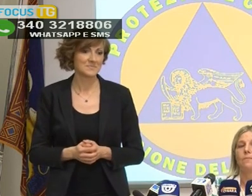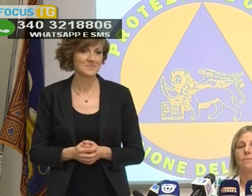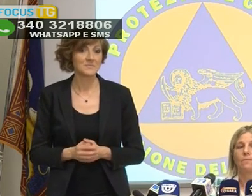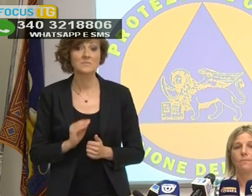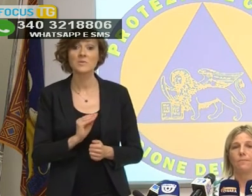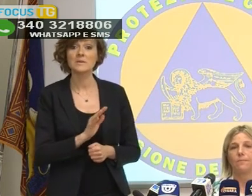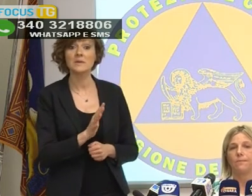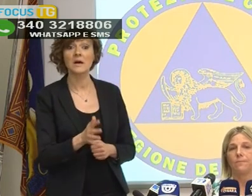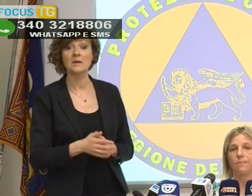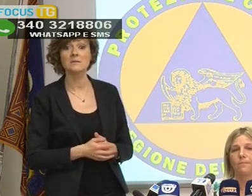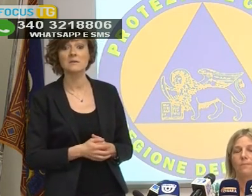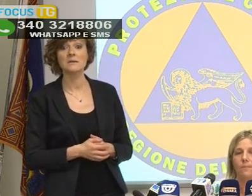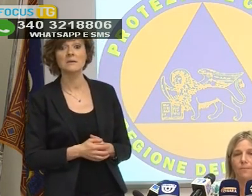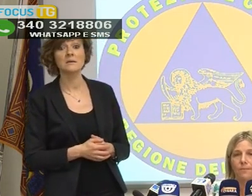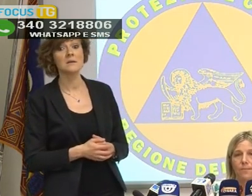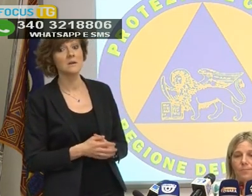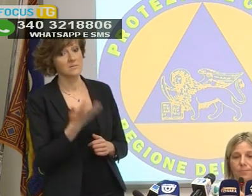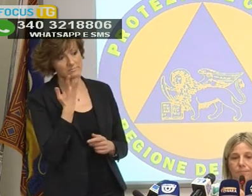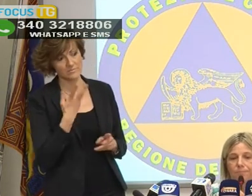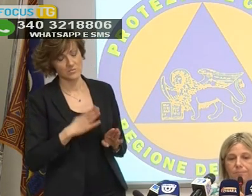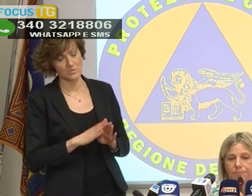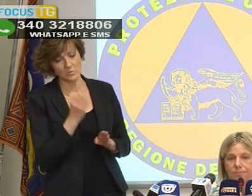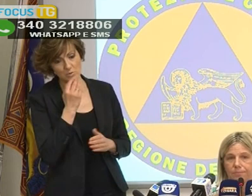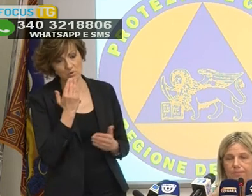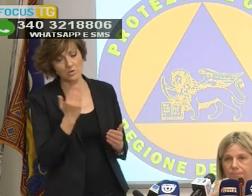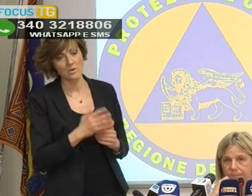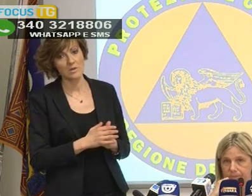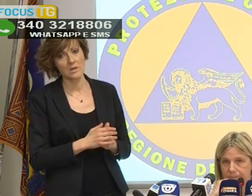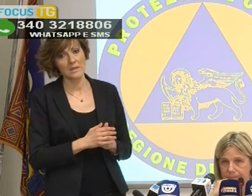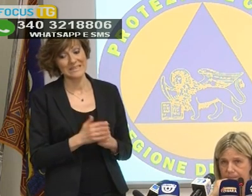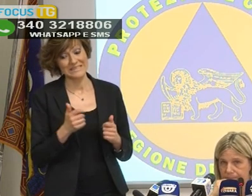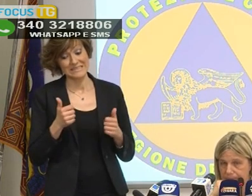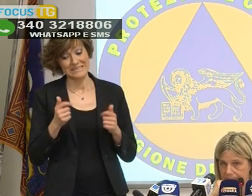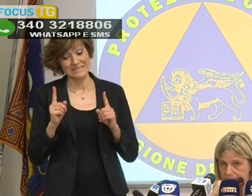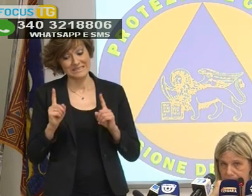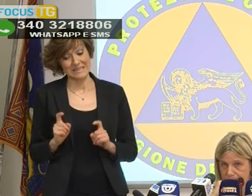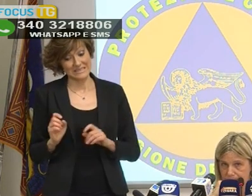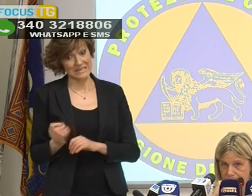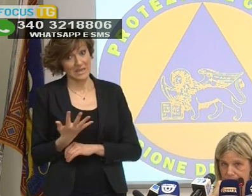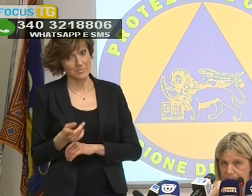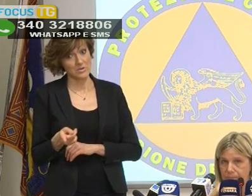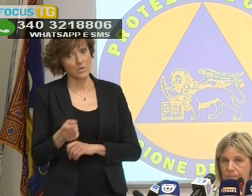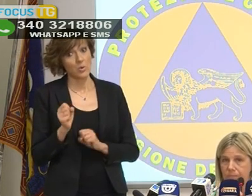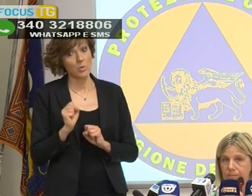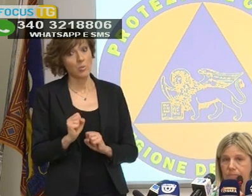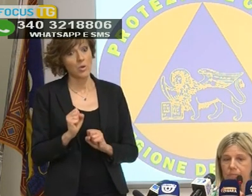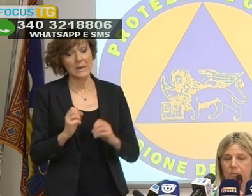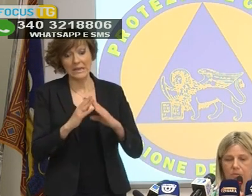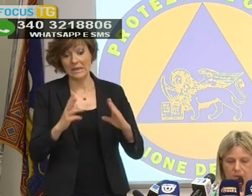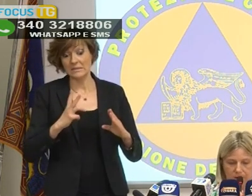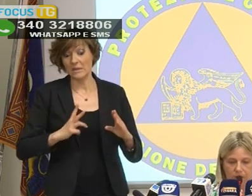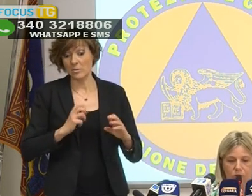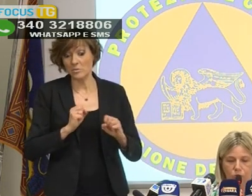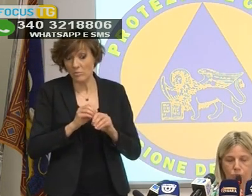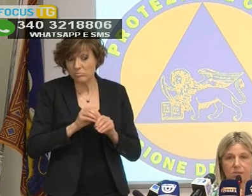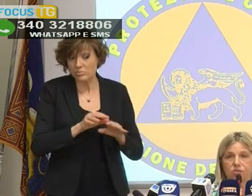Altre domande? Deriva. Solo per concludere, buongiorno Assessore, questo test ultra rapido quindi potrebbe per esempio essere implementato nelle case di riposo per i motivi